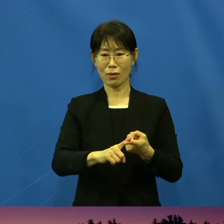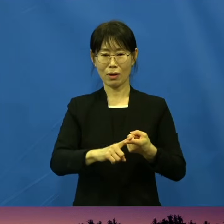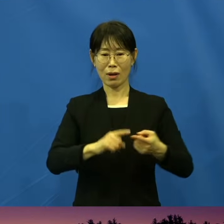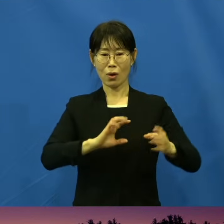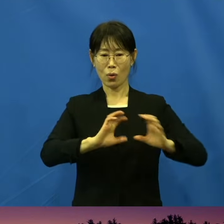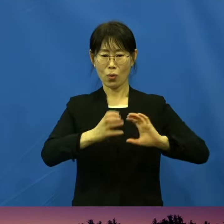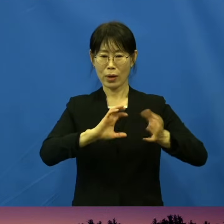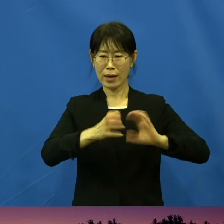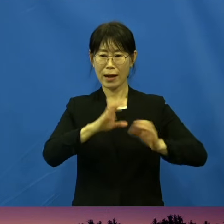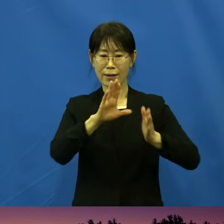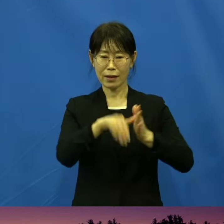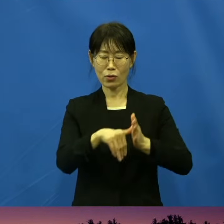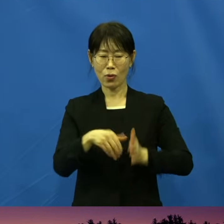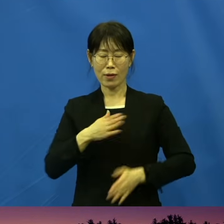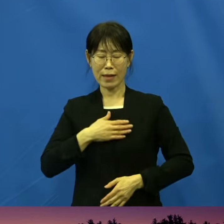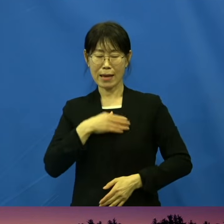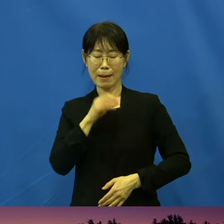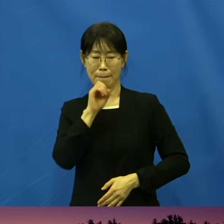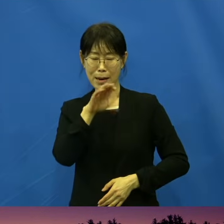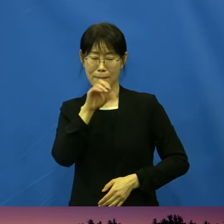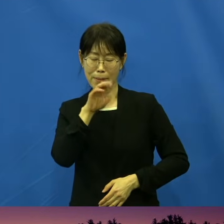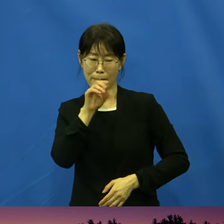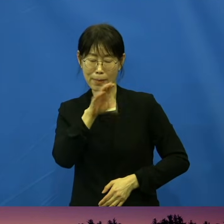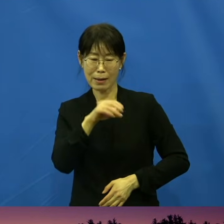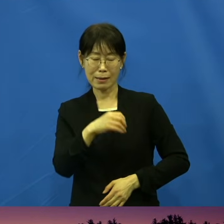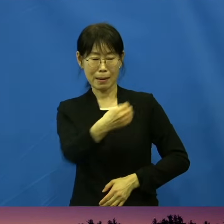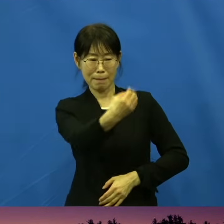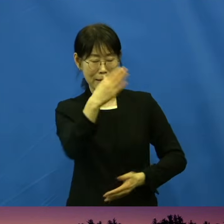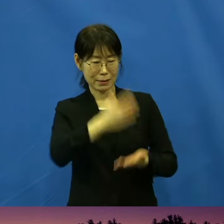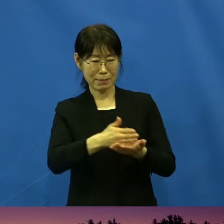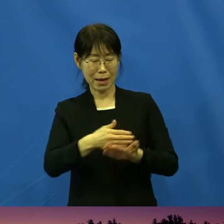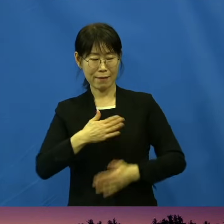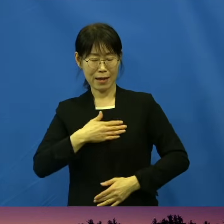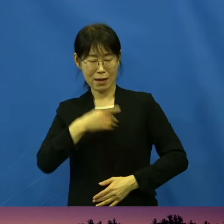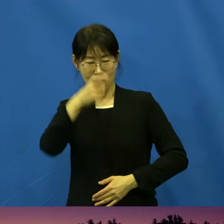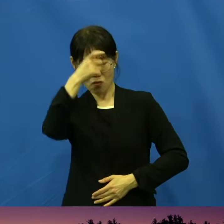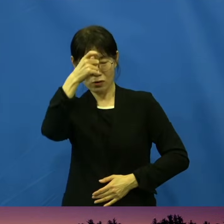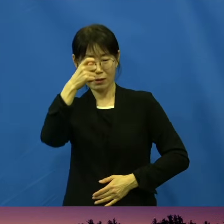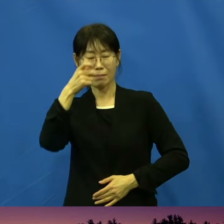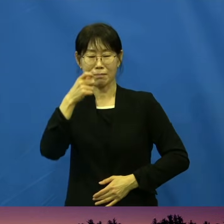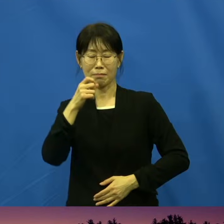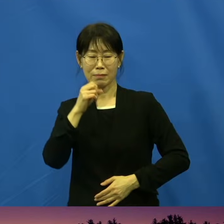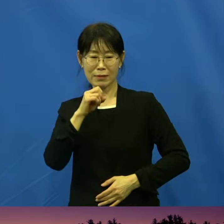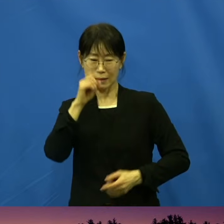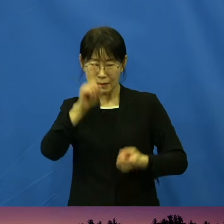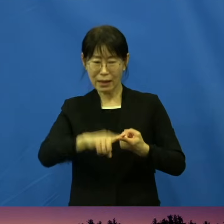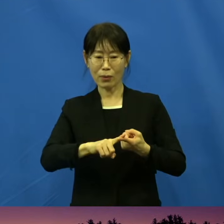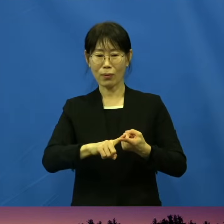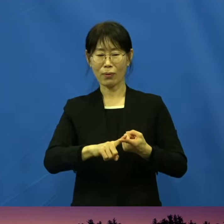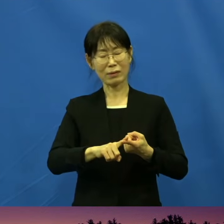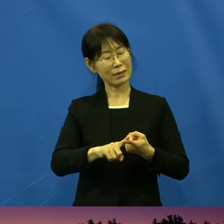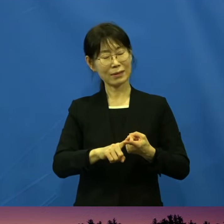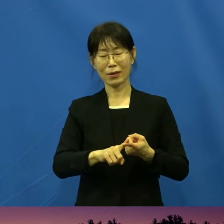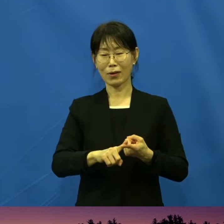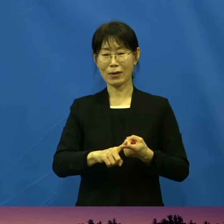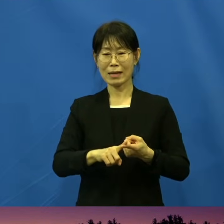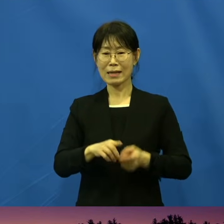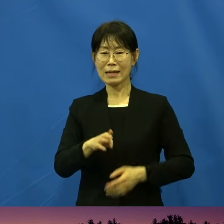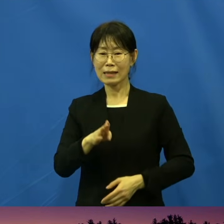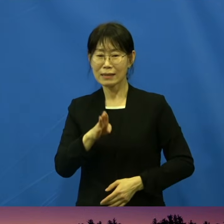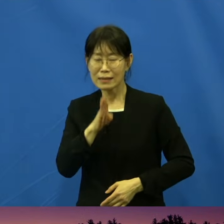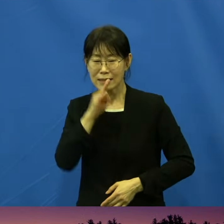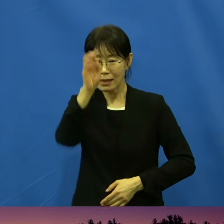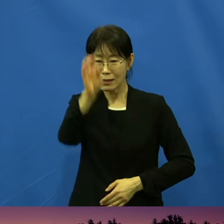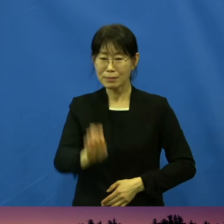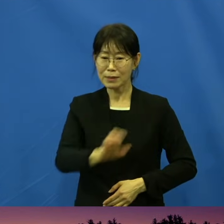여러분, 여기에서 내가 죽는다는 것은 그냥 나만 죽으면 된다는 게 아니죠. 내가 그리스도와 함께 죽었다는, 그리스도가